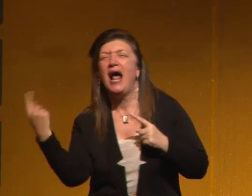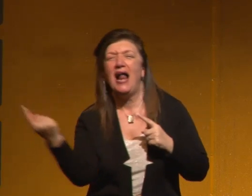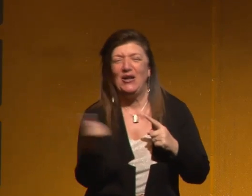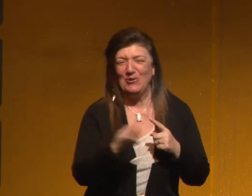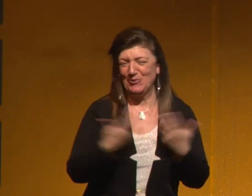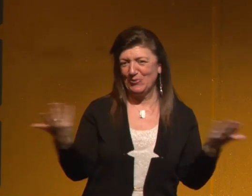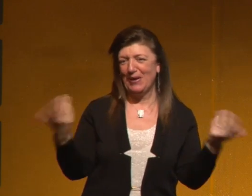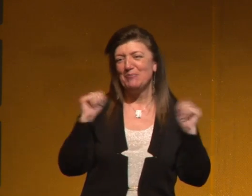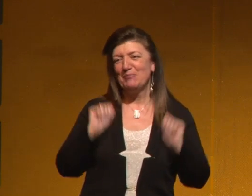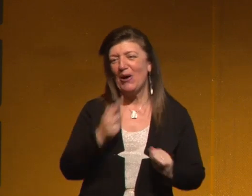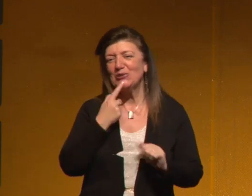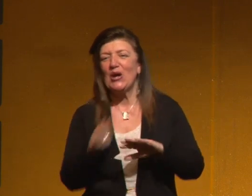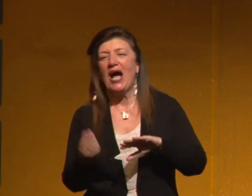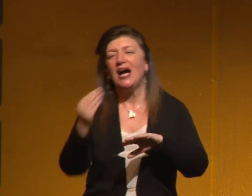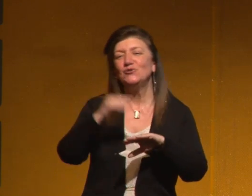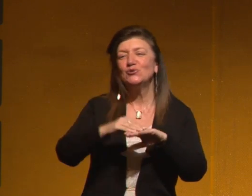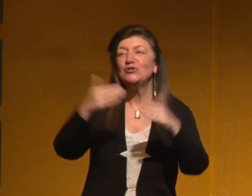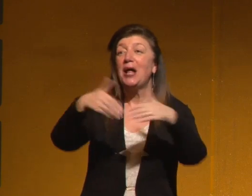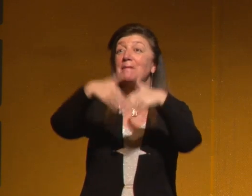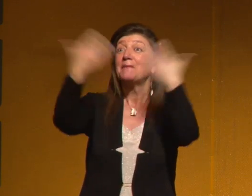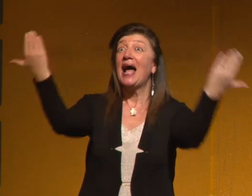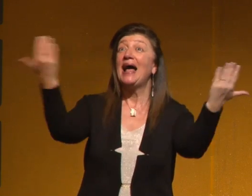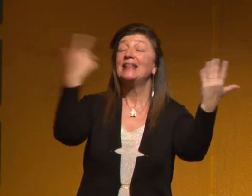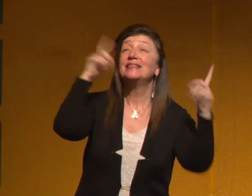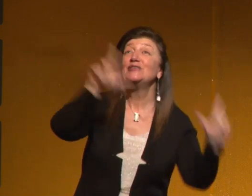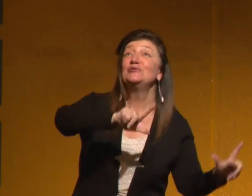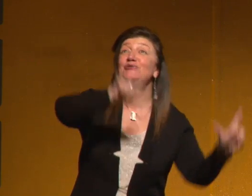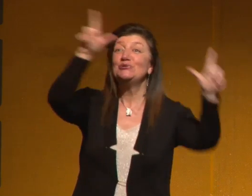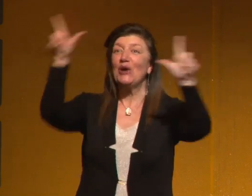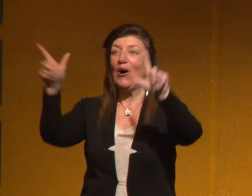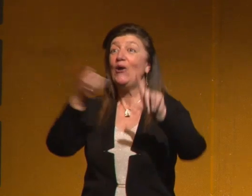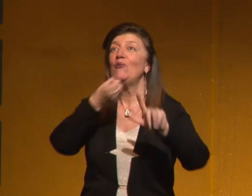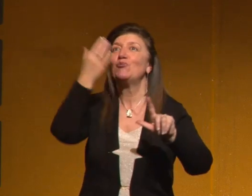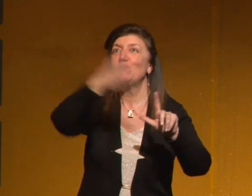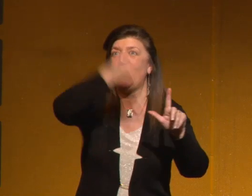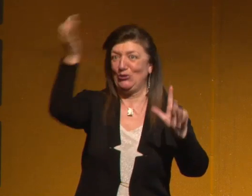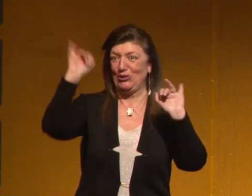si vede dal mattino io penso che possa essere una buona giornata